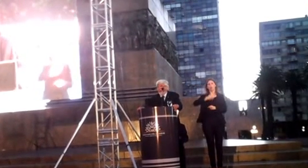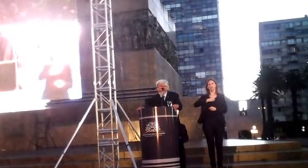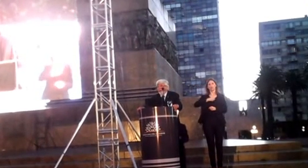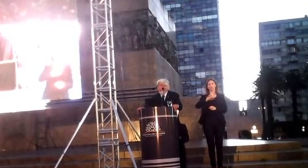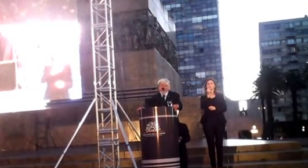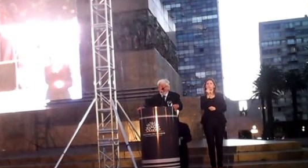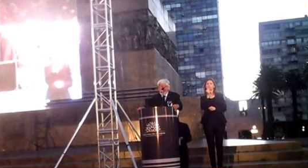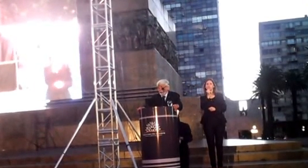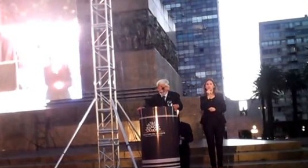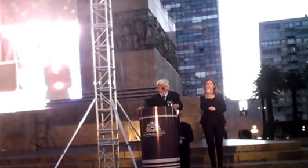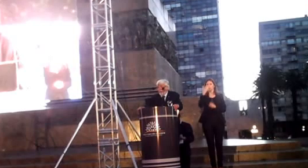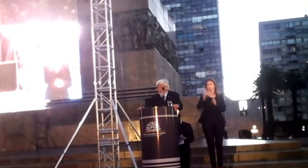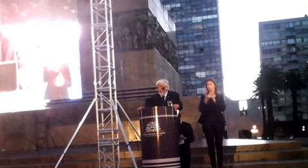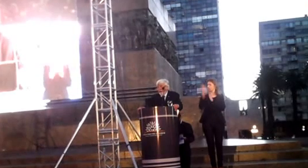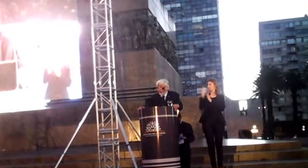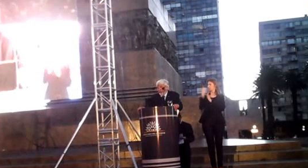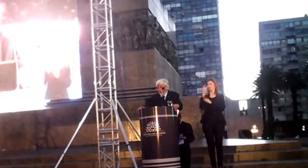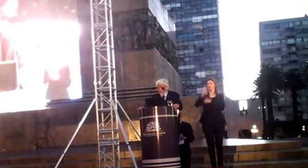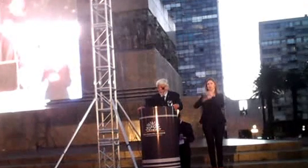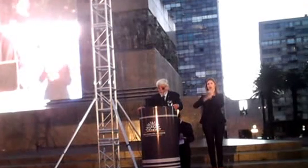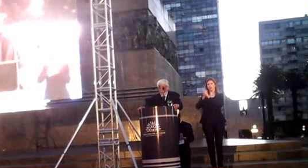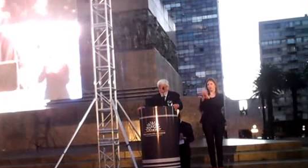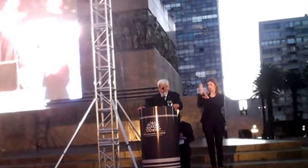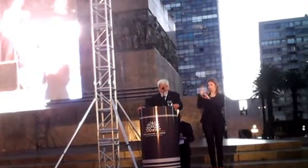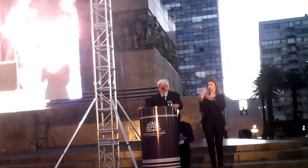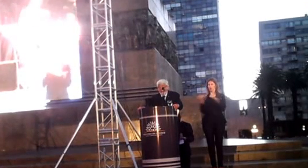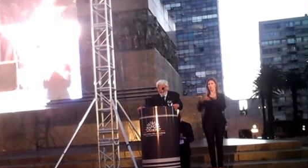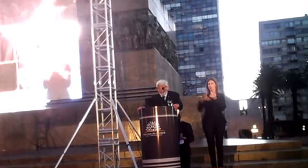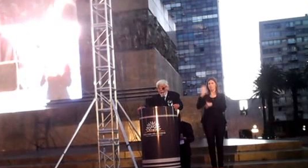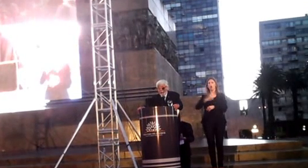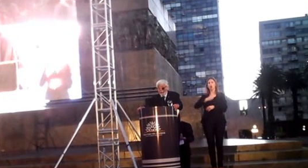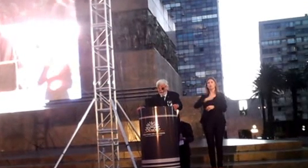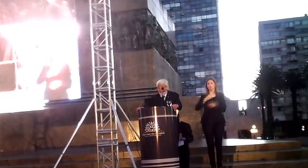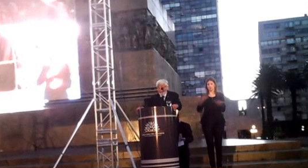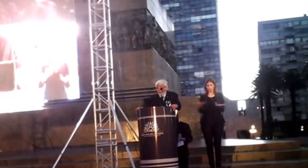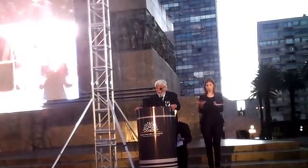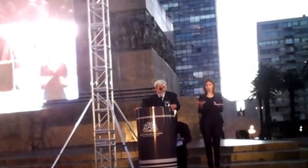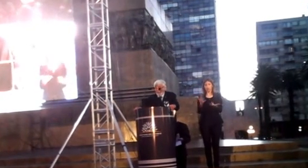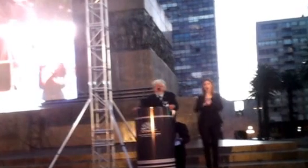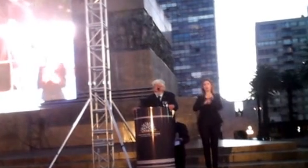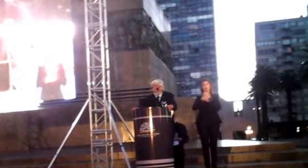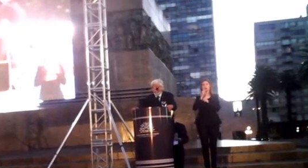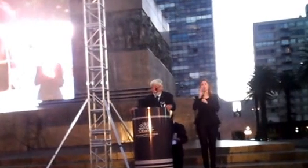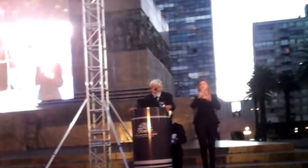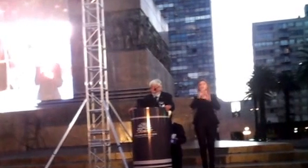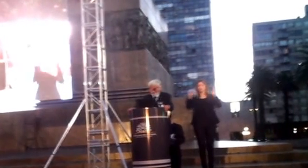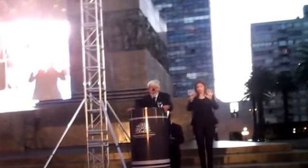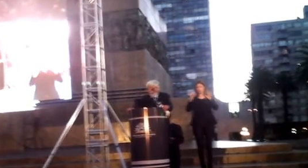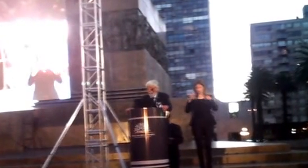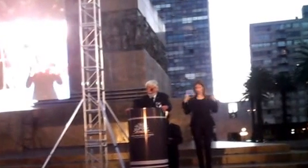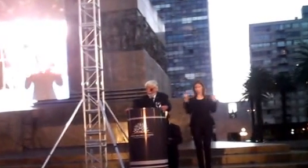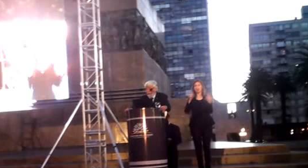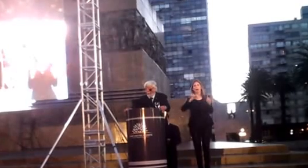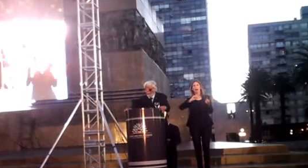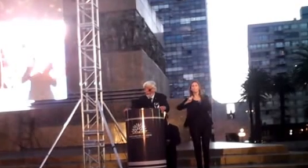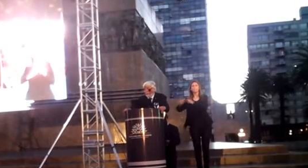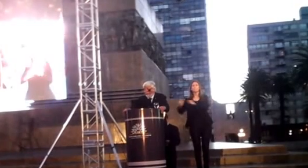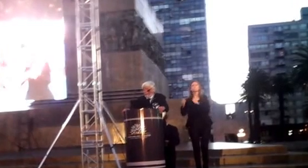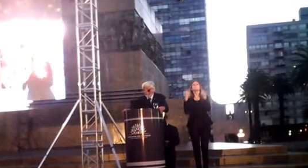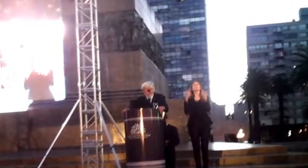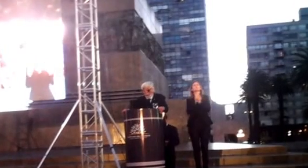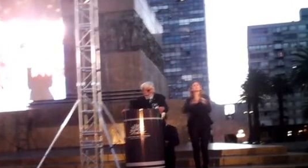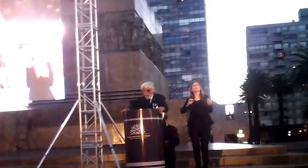policía en los últimos 20 años. Es el año en que estamos cambiando, porque es posible vivir